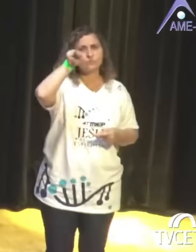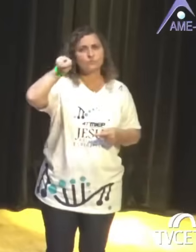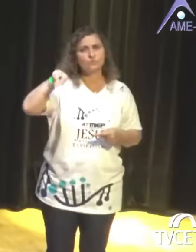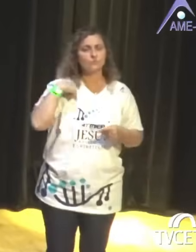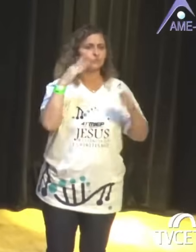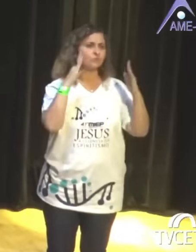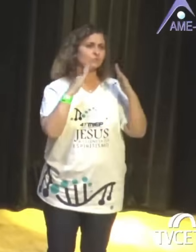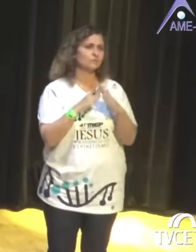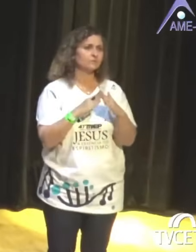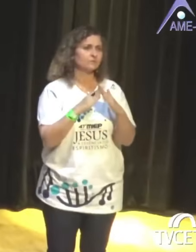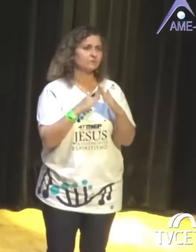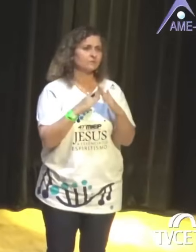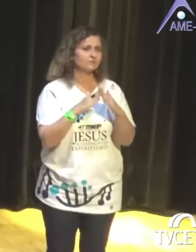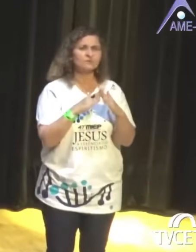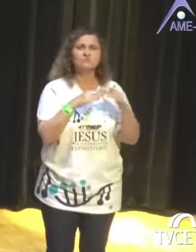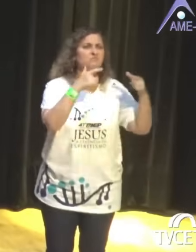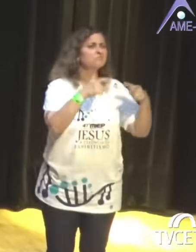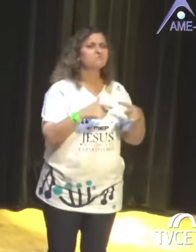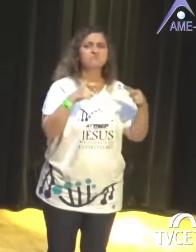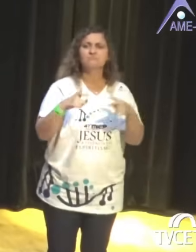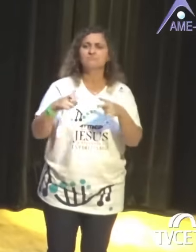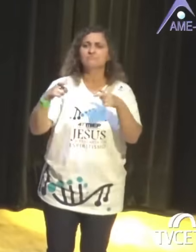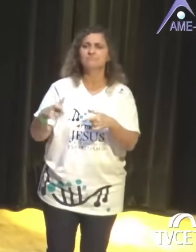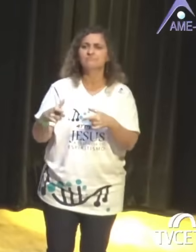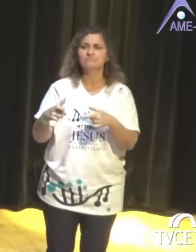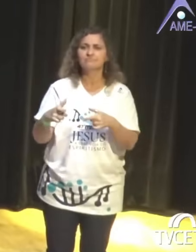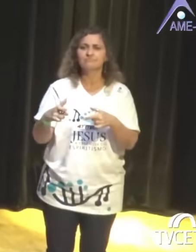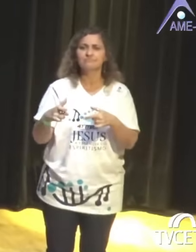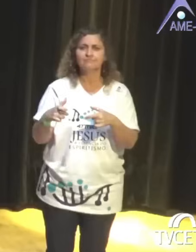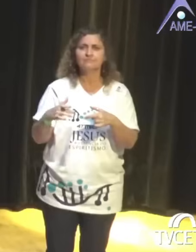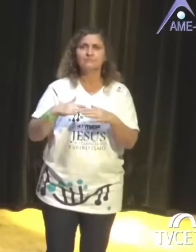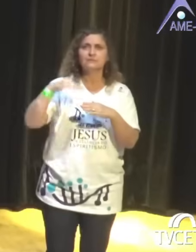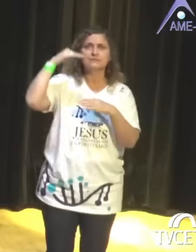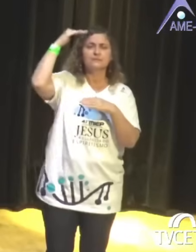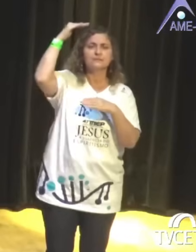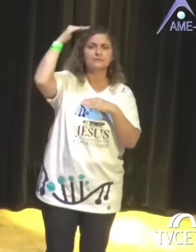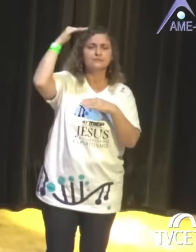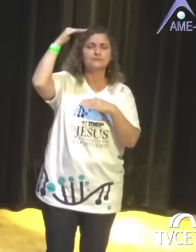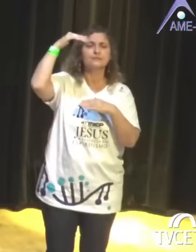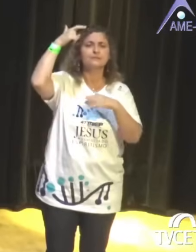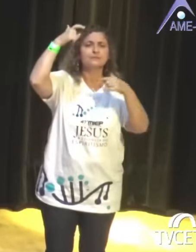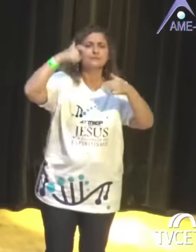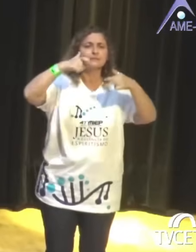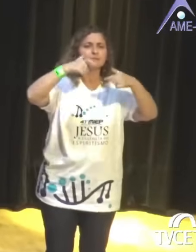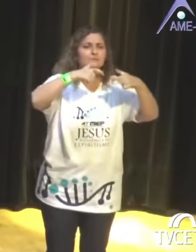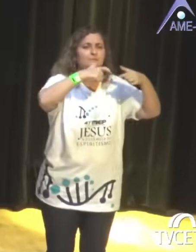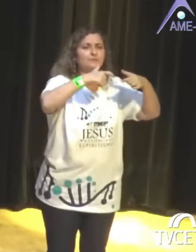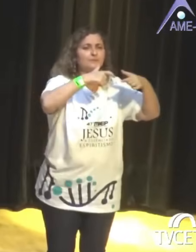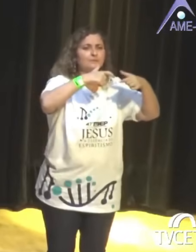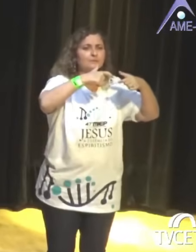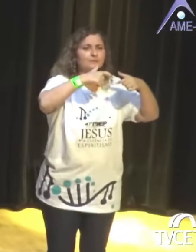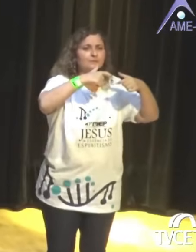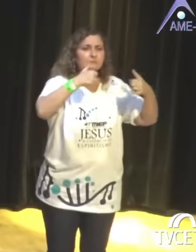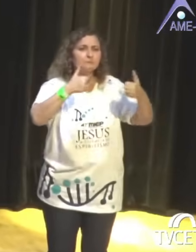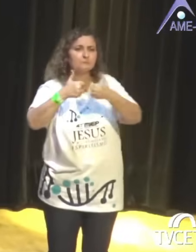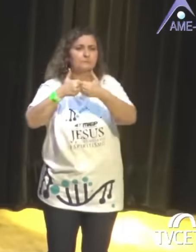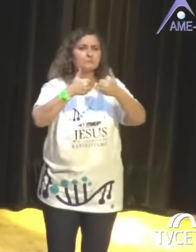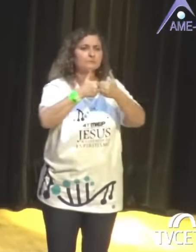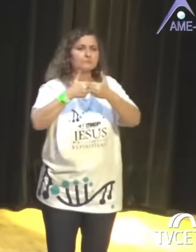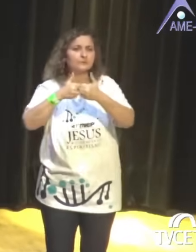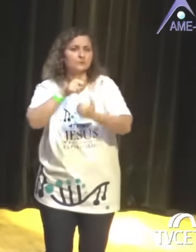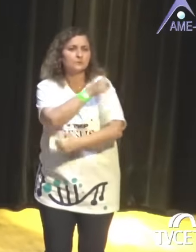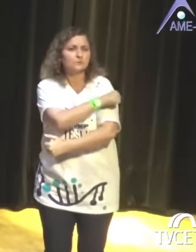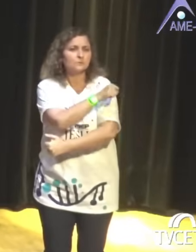onde que tá Nosso Lar tá uma determinada altitude da cidade do Rio de Janeiro